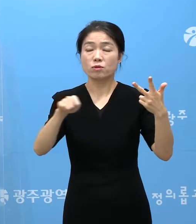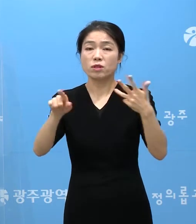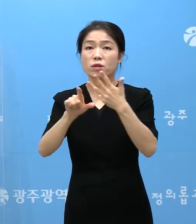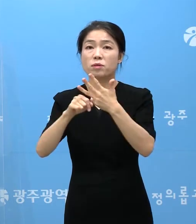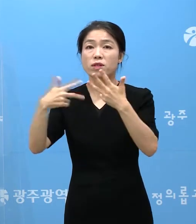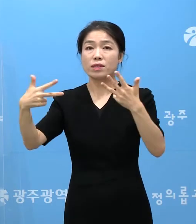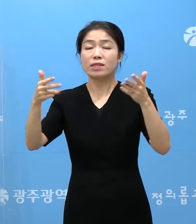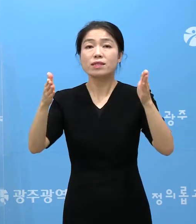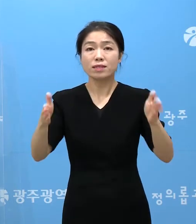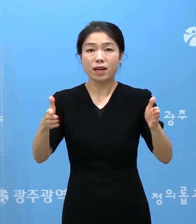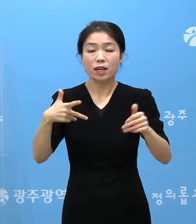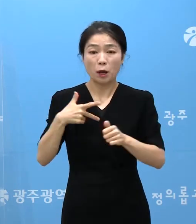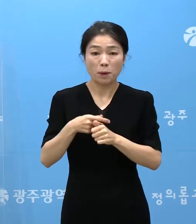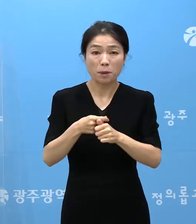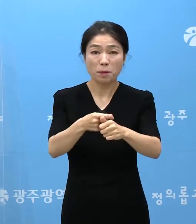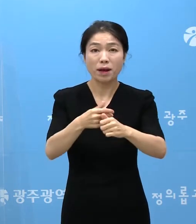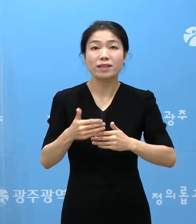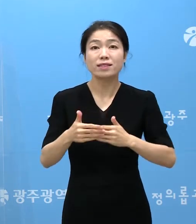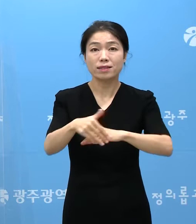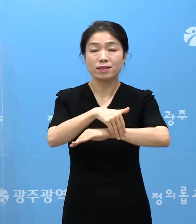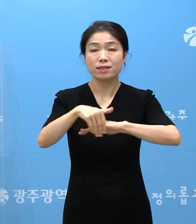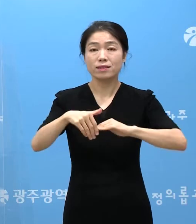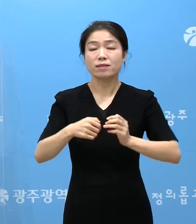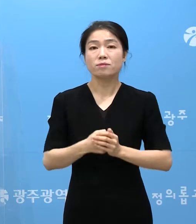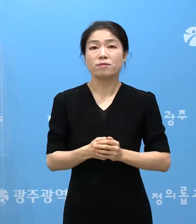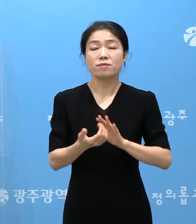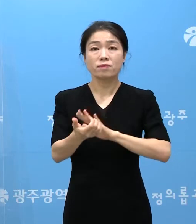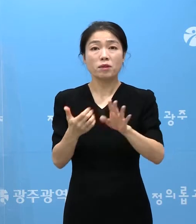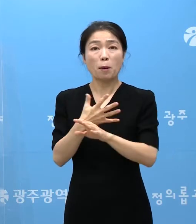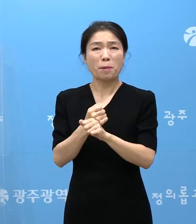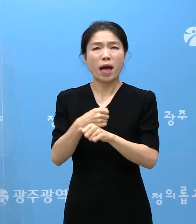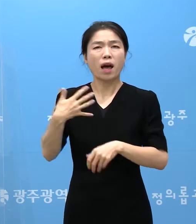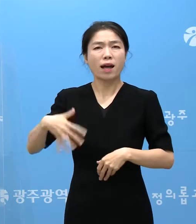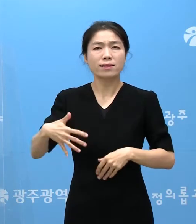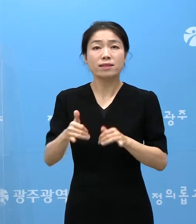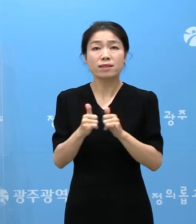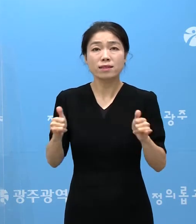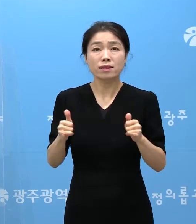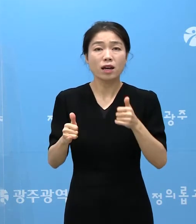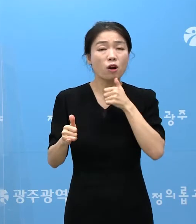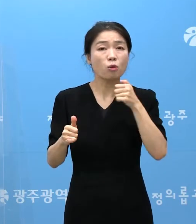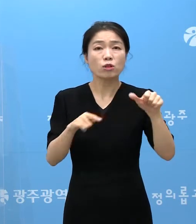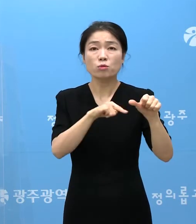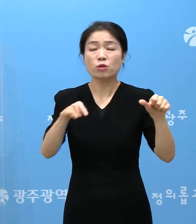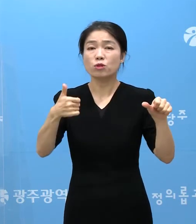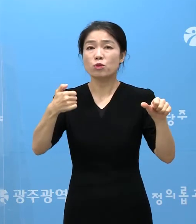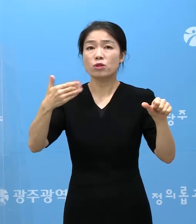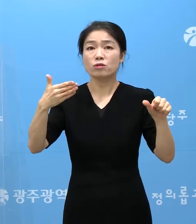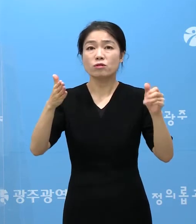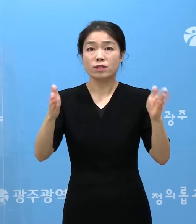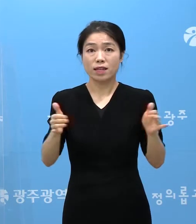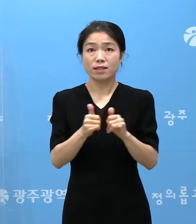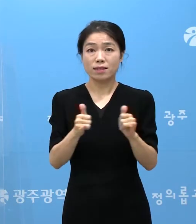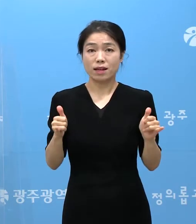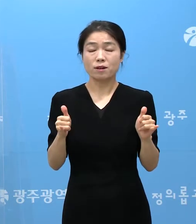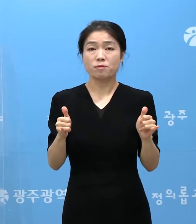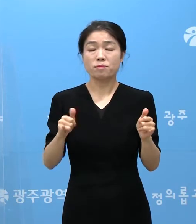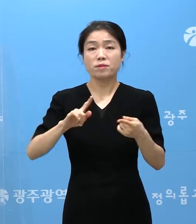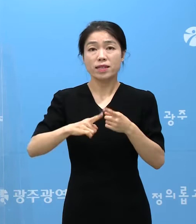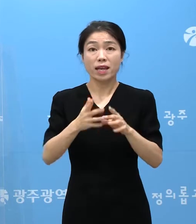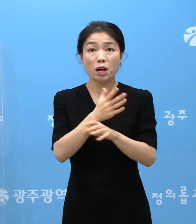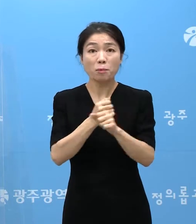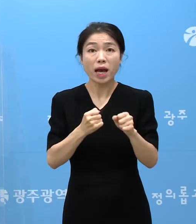26일부터 8월 7일까지 접종을 진행합니다. 사전 예약을 하지 못하신 55세에서 59세 연령층에